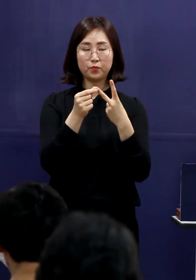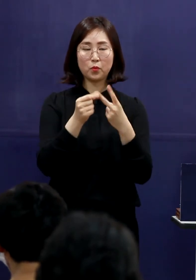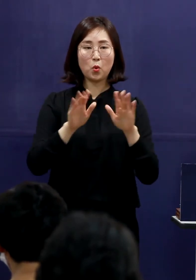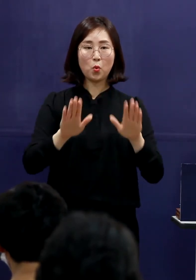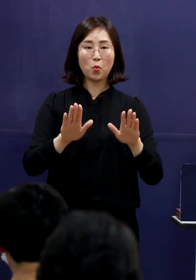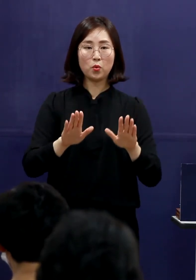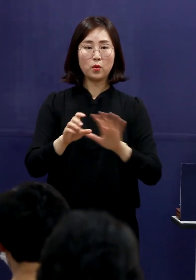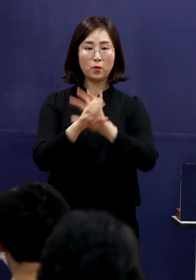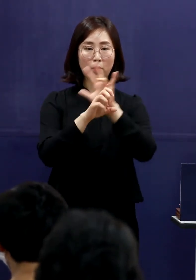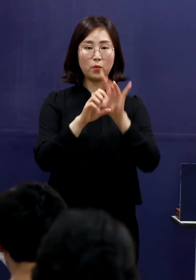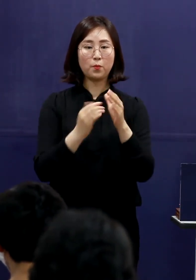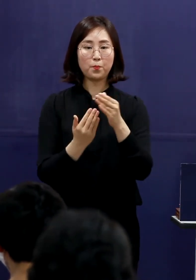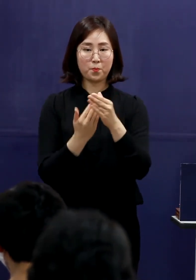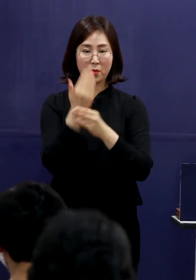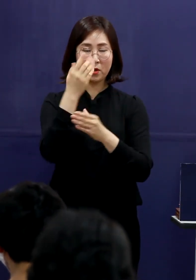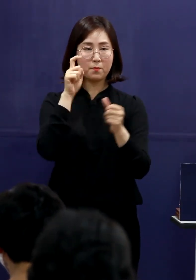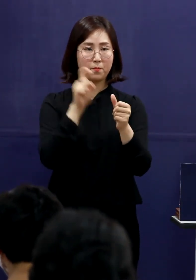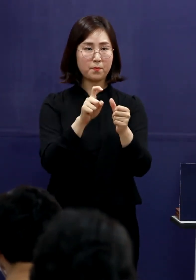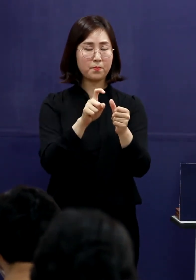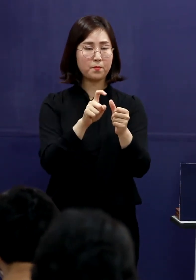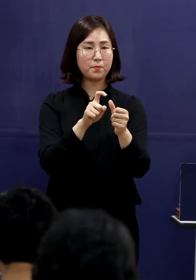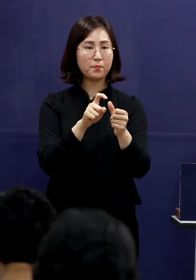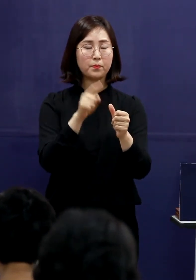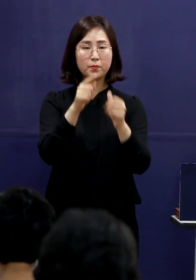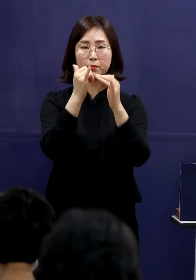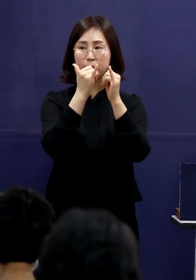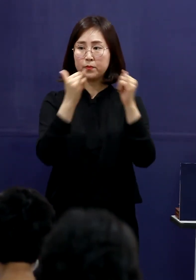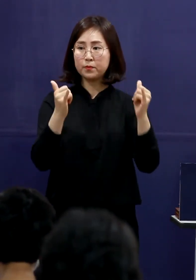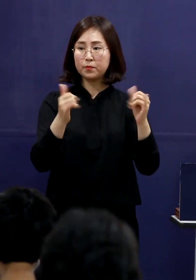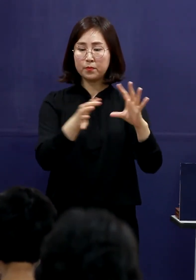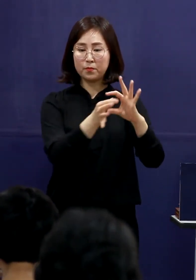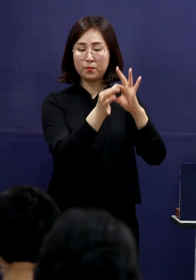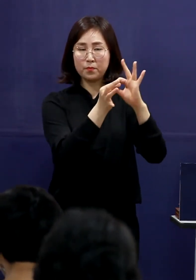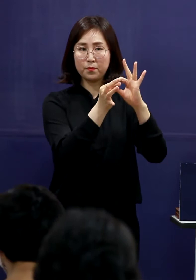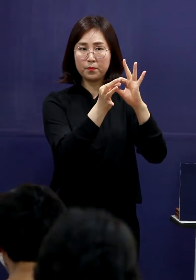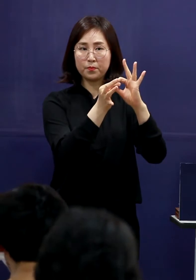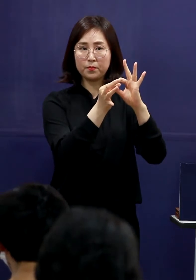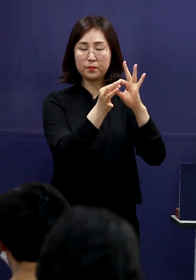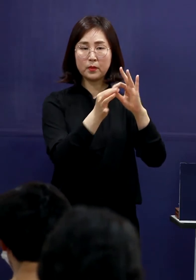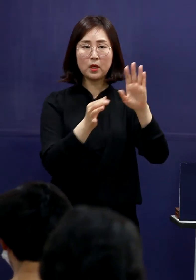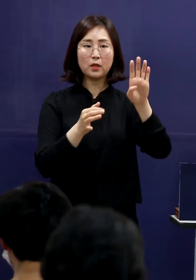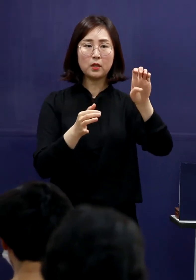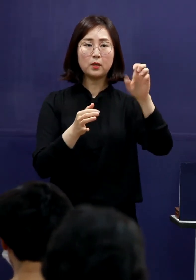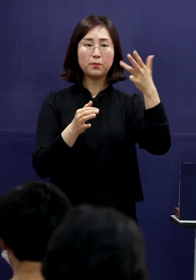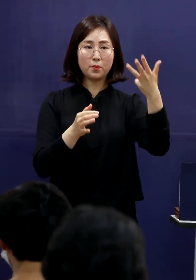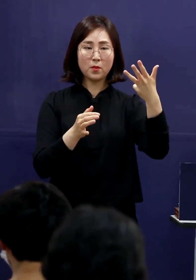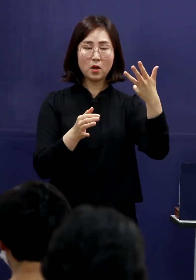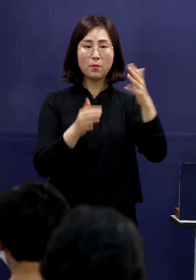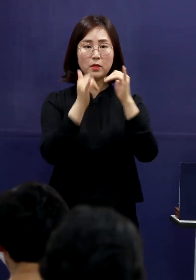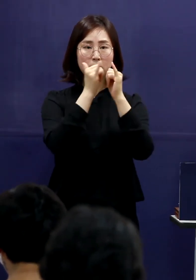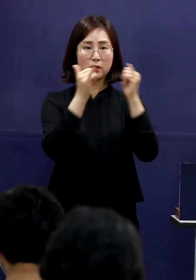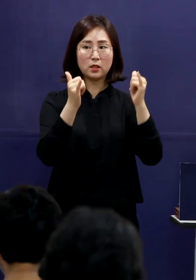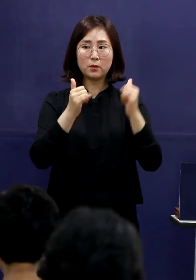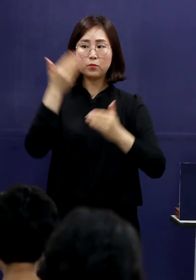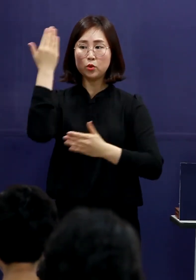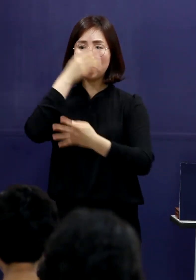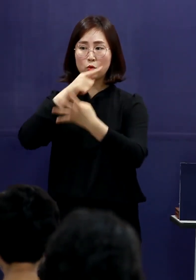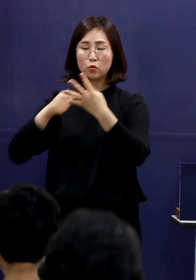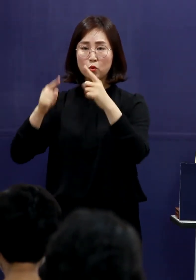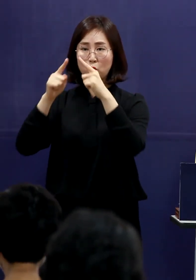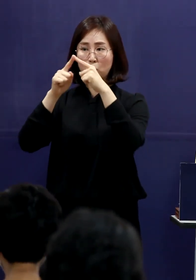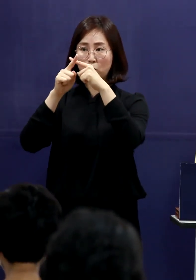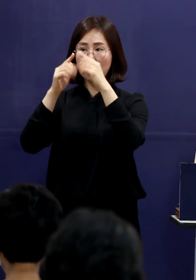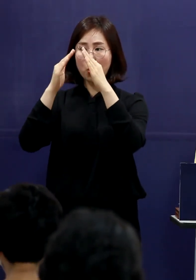관련입니다. 48번 확진자가 청주 교회 기도원에서 감염된 것으로 추정된다고 나오는데